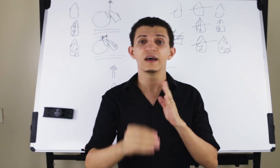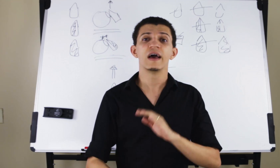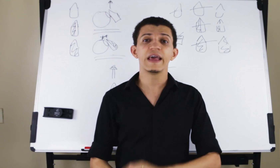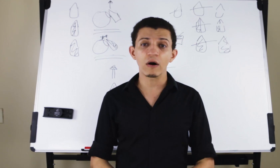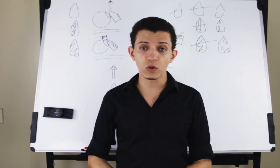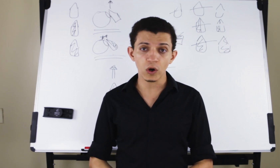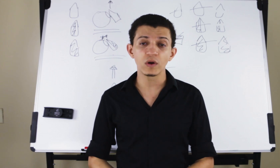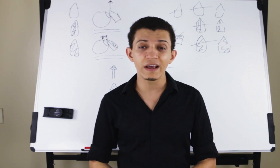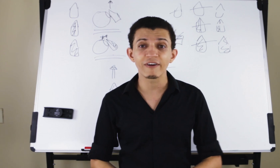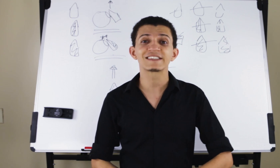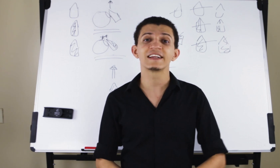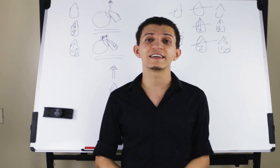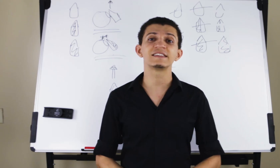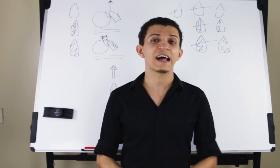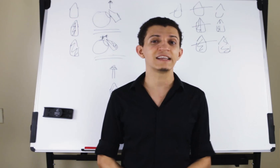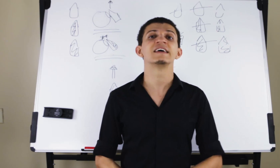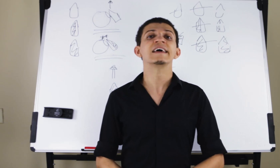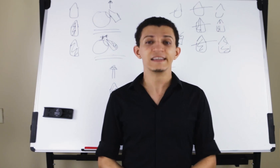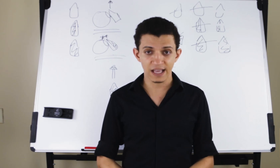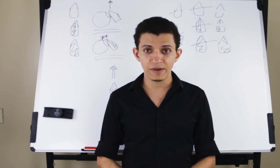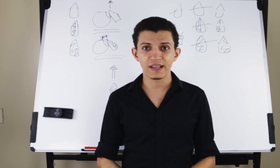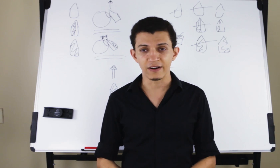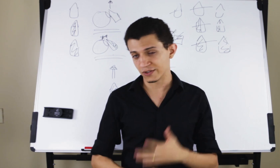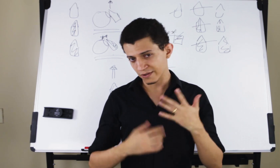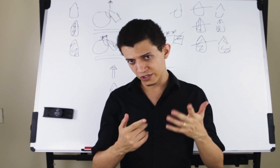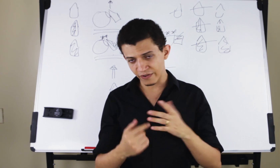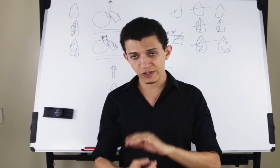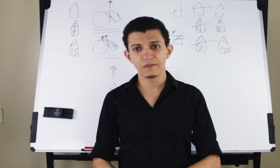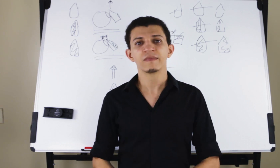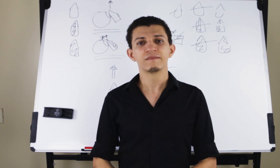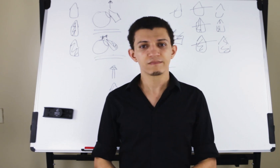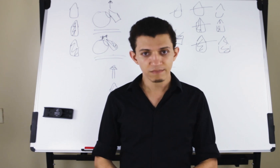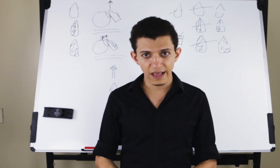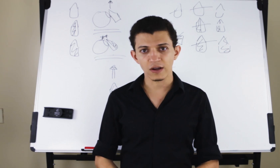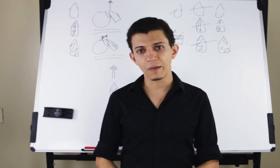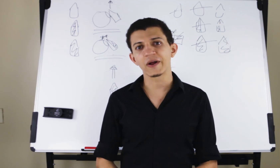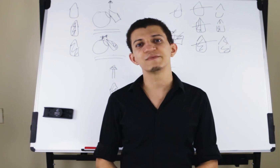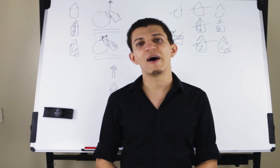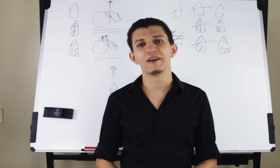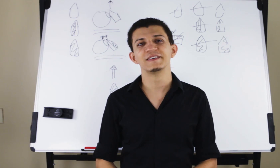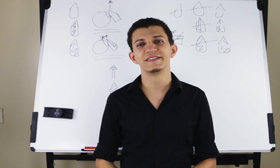e autor do livro Escrita de Sinais Sem Mistérios. Te vejo em nossa próxima aula.